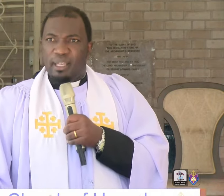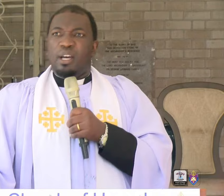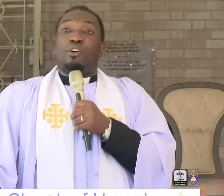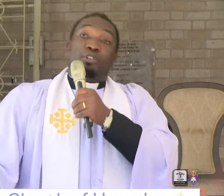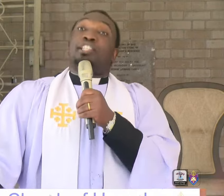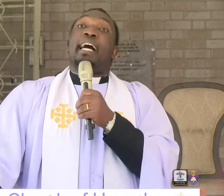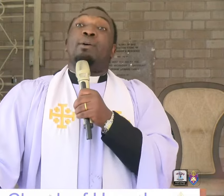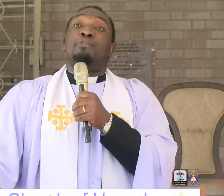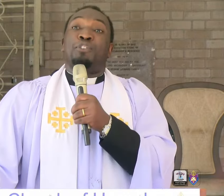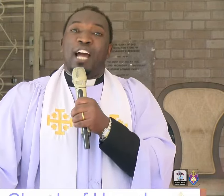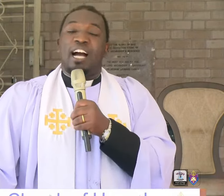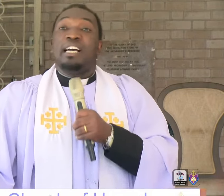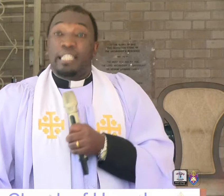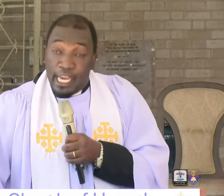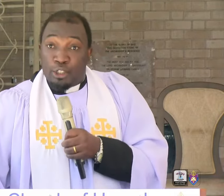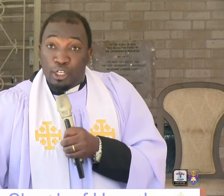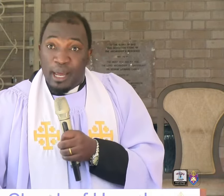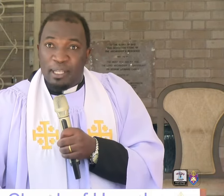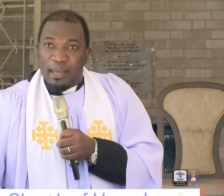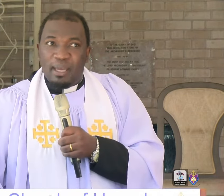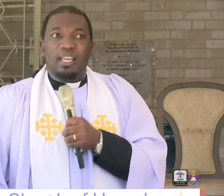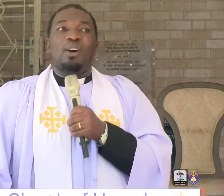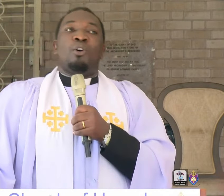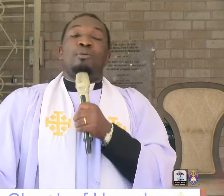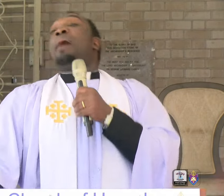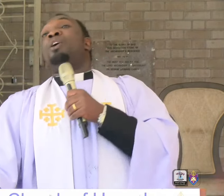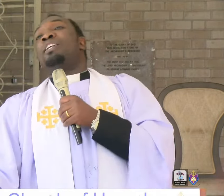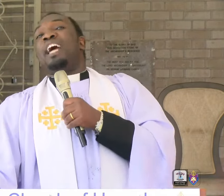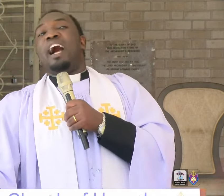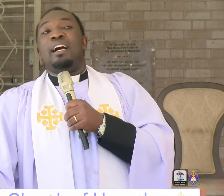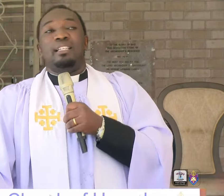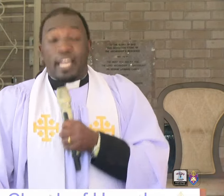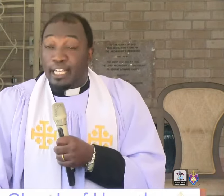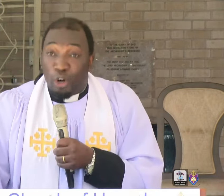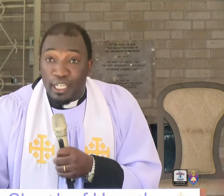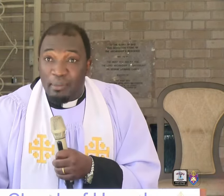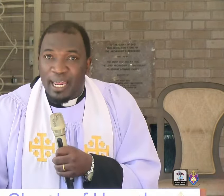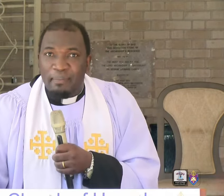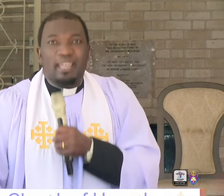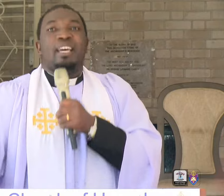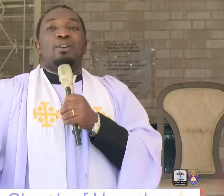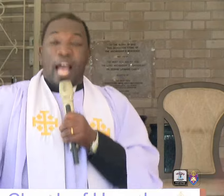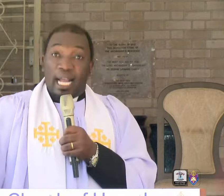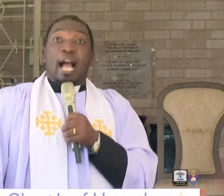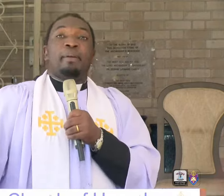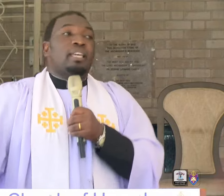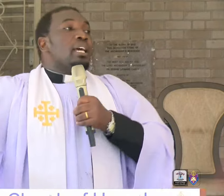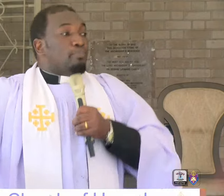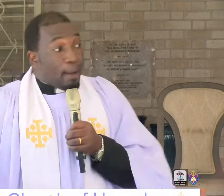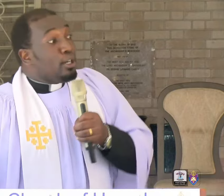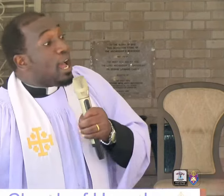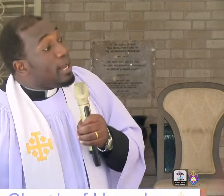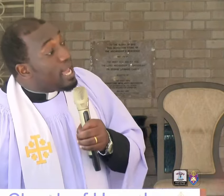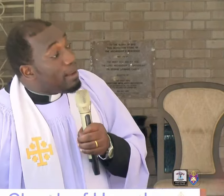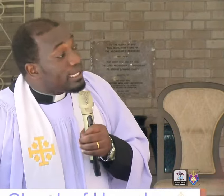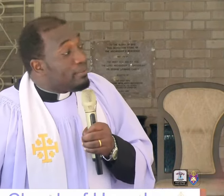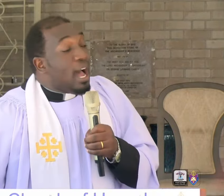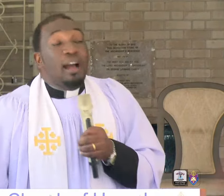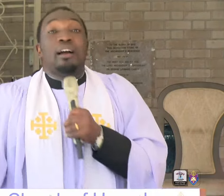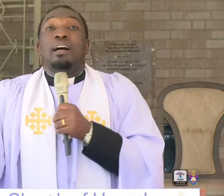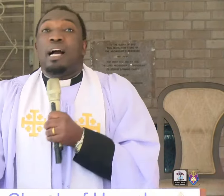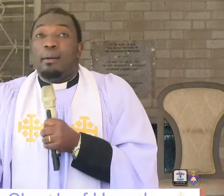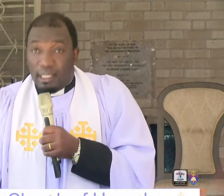mirembe omukyala wafuna naye tolina mirembe omwami olina naye tolina mirembe agambe bwe muna amanya